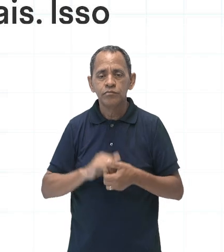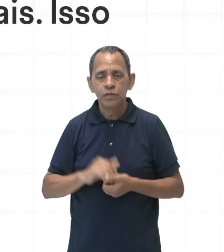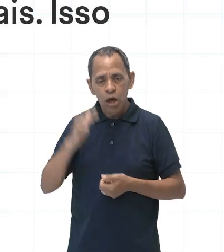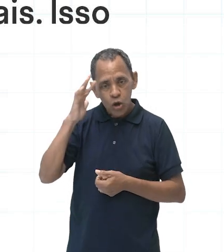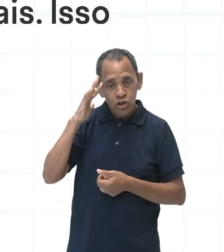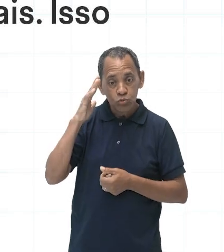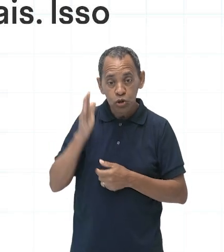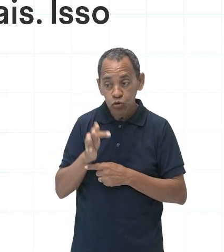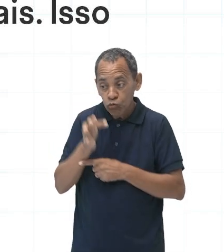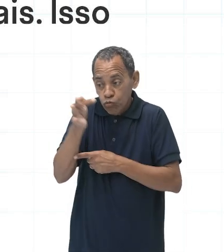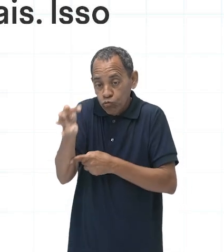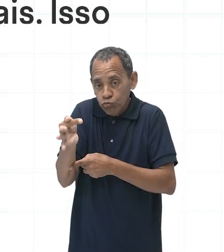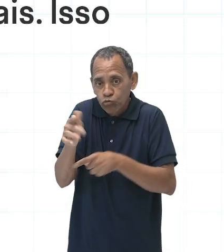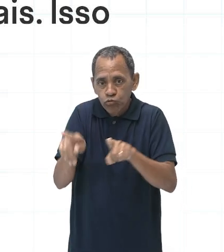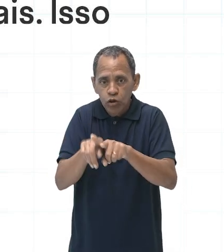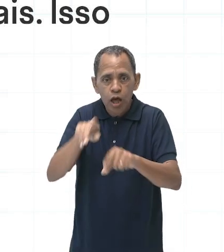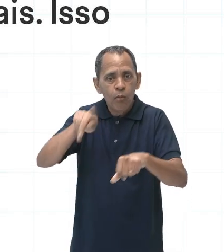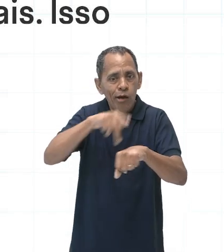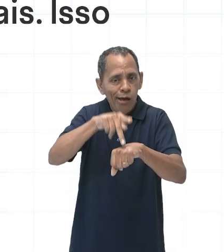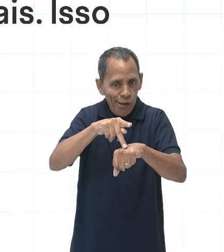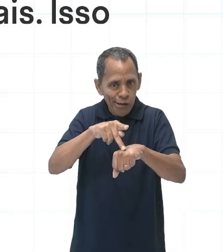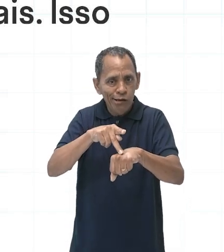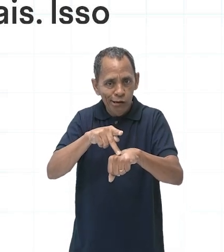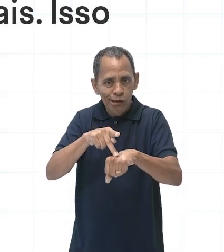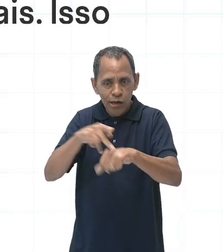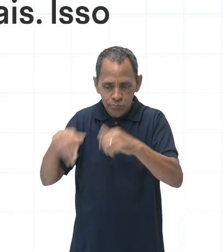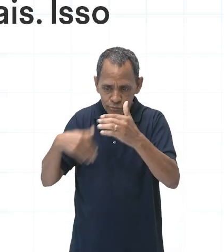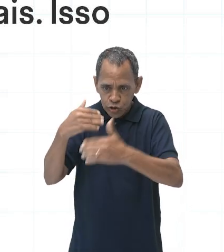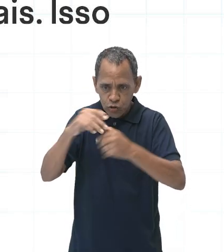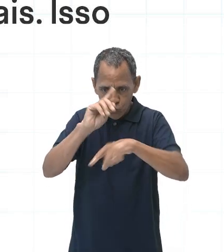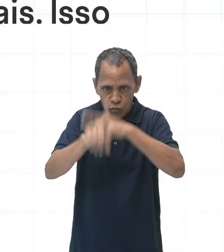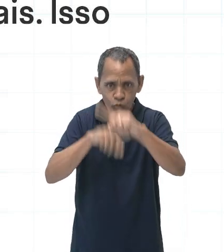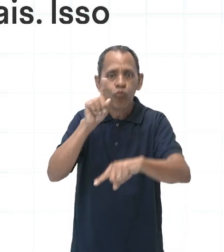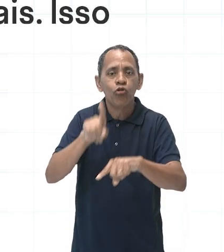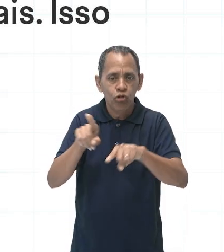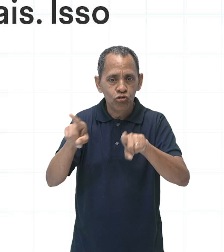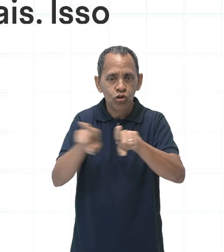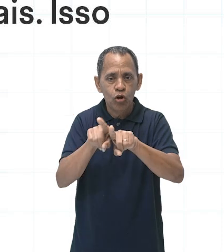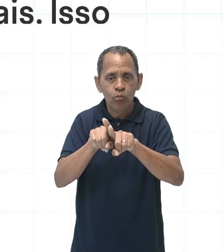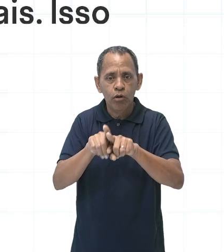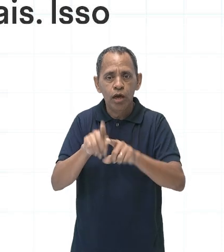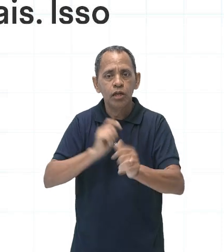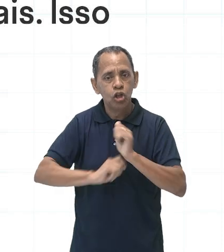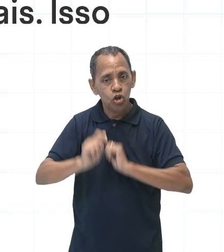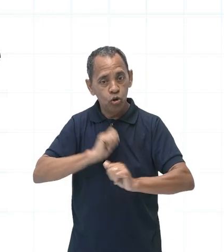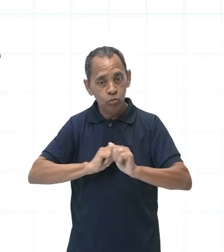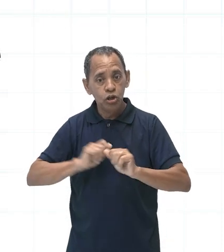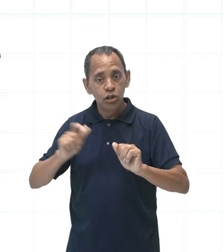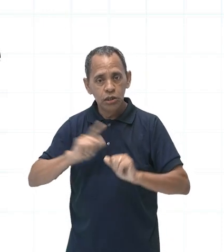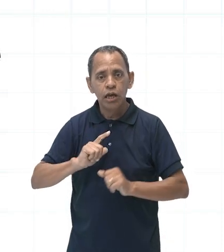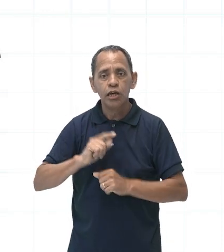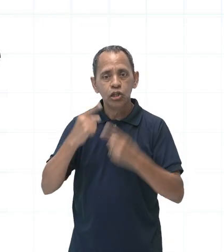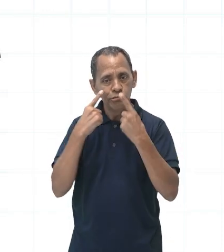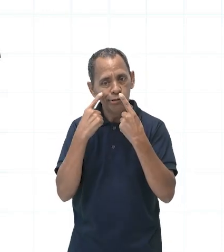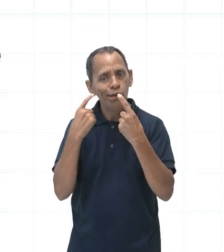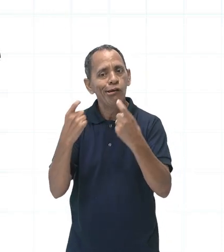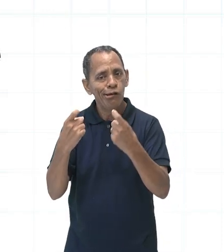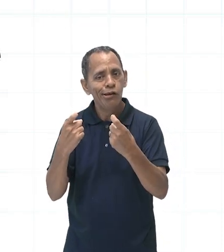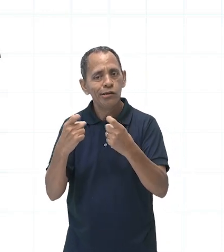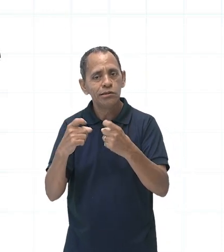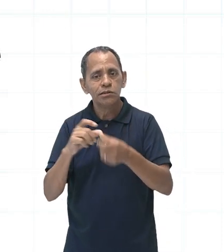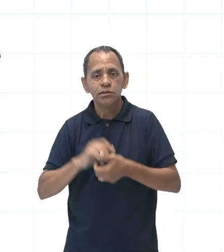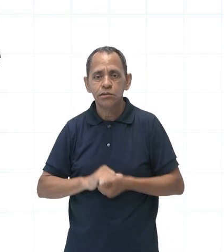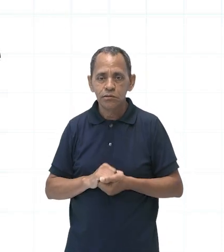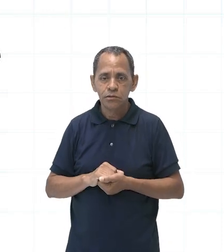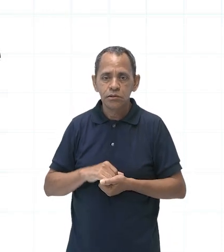vez que países desenvolvidos economicamente têm manifestado interesse por parcerias